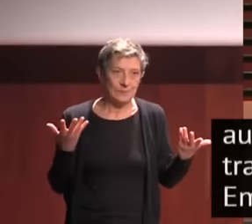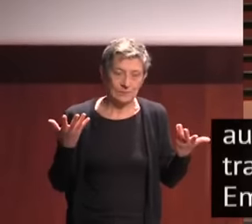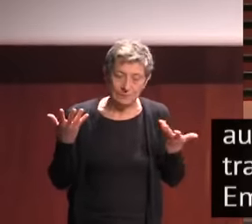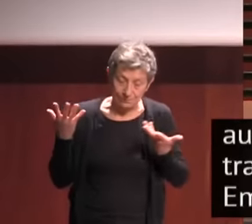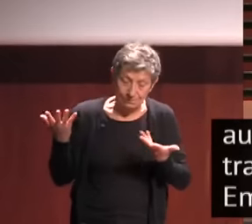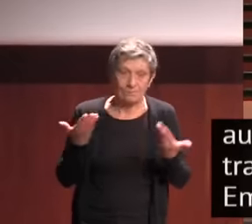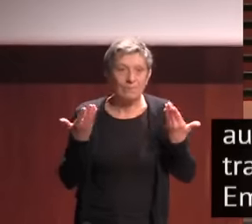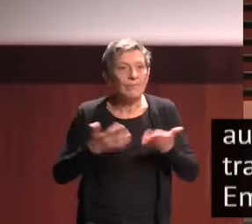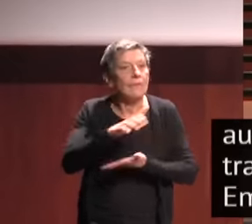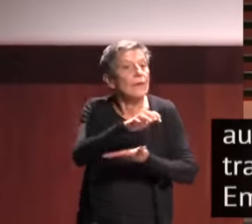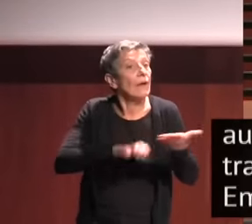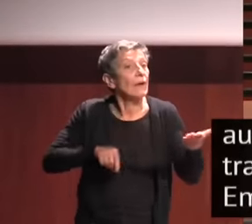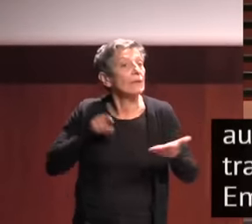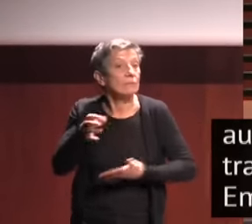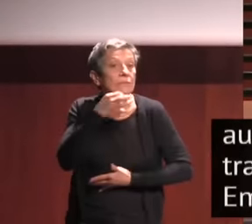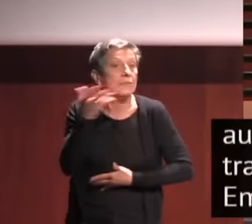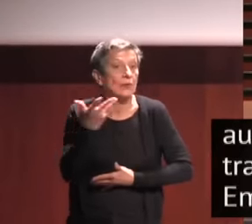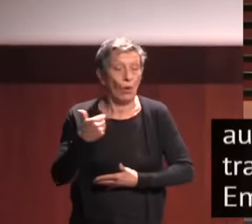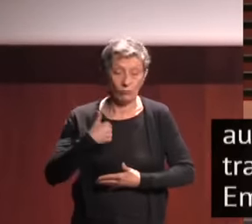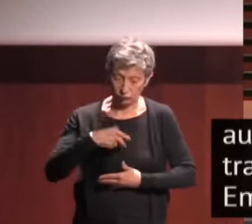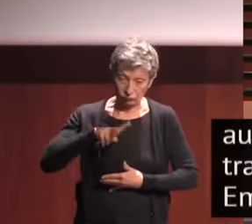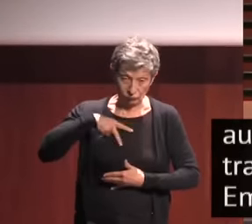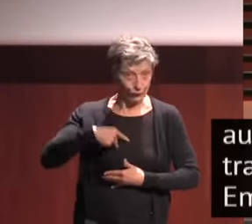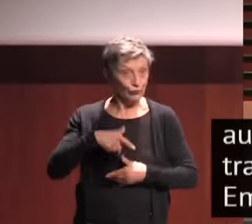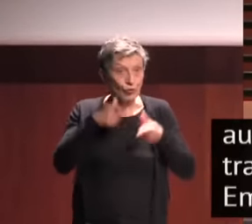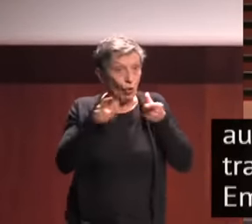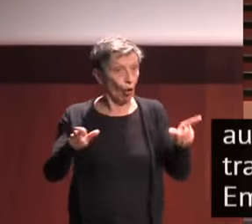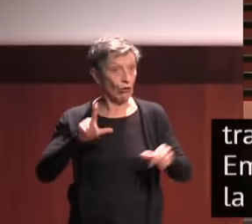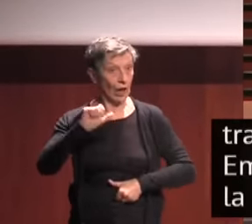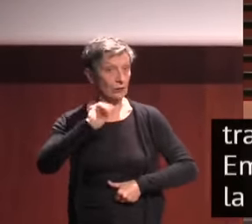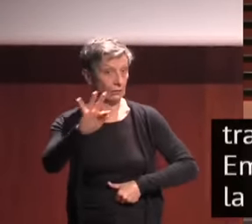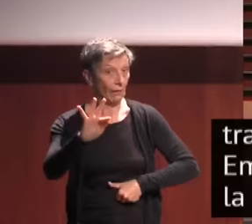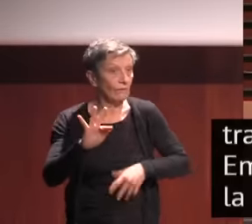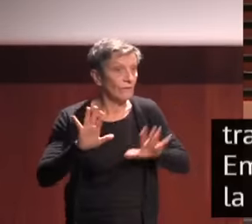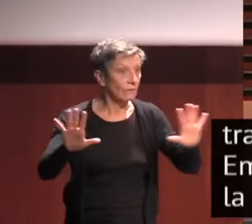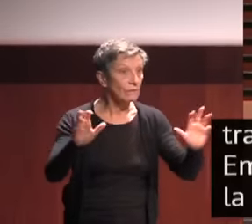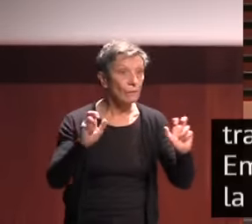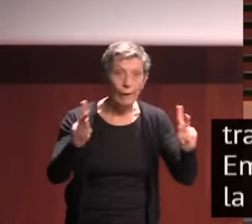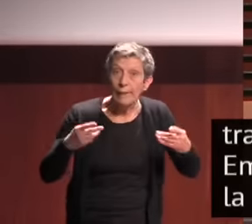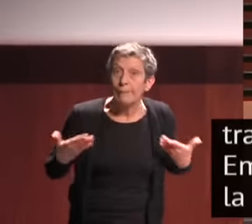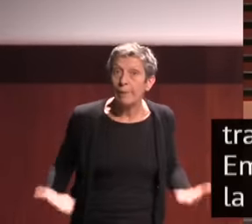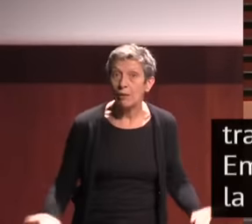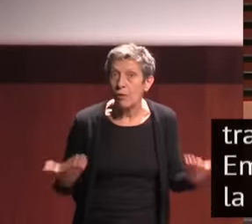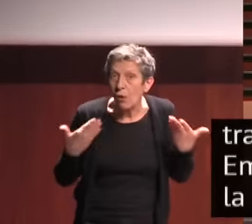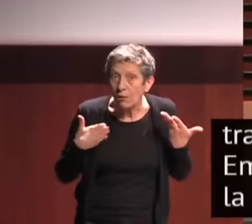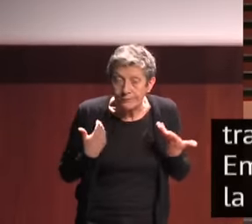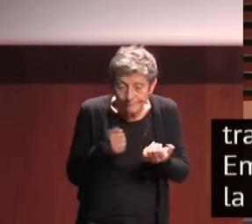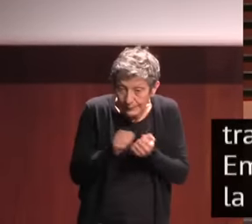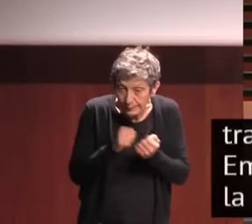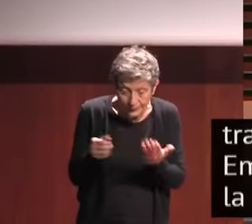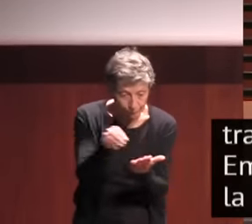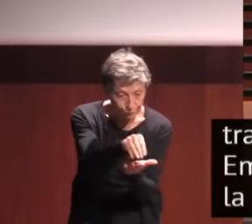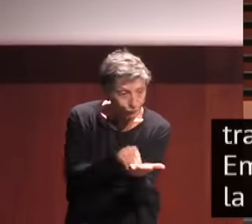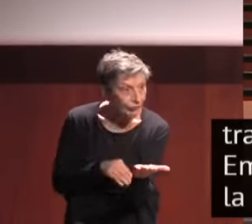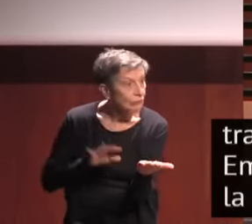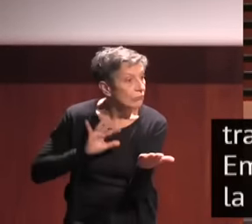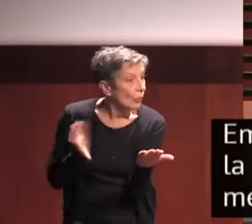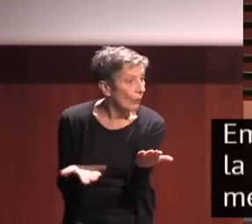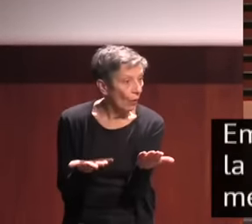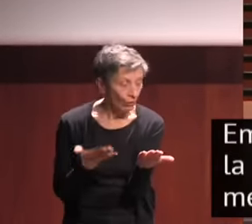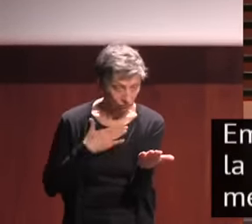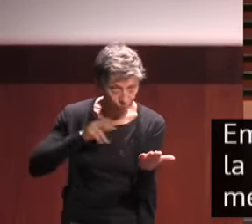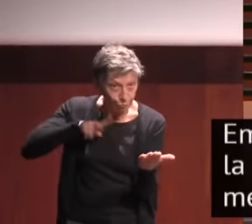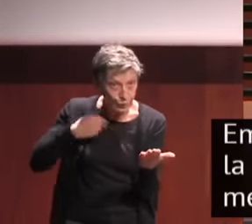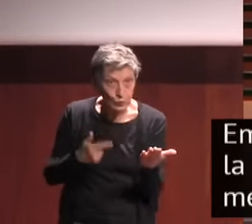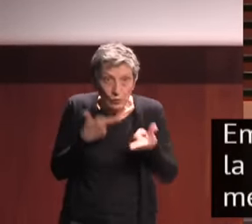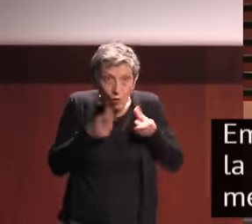à son texte, elle dit « J'ai une langue, la langue des signes française. Maintenant, comment vais-je mettre quelque chose sur papier en français qui n'est pas ma langue